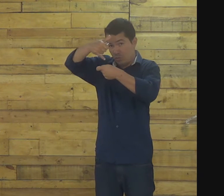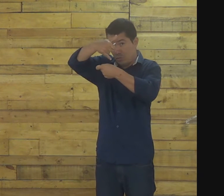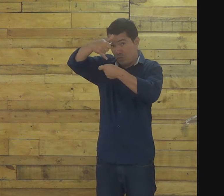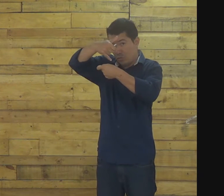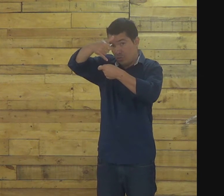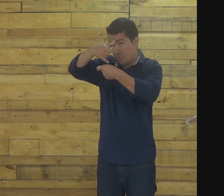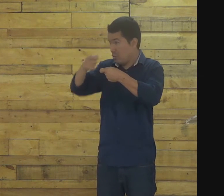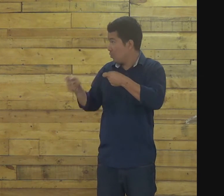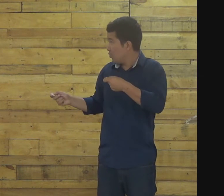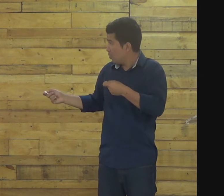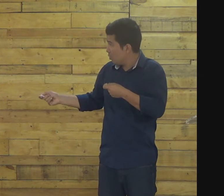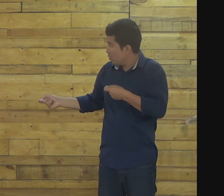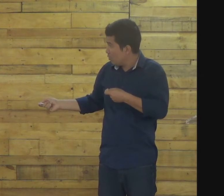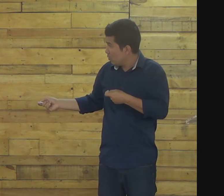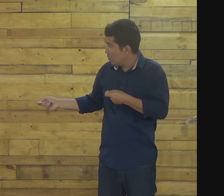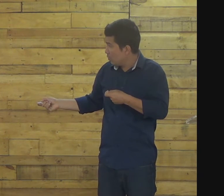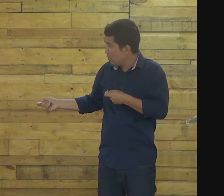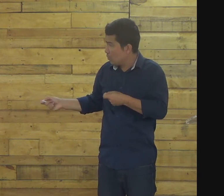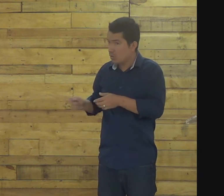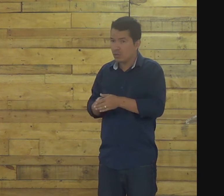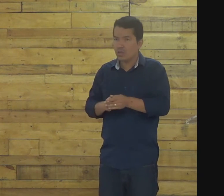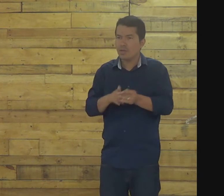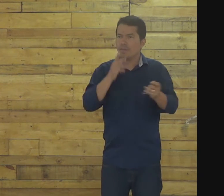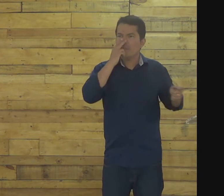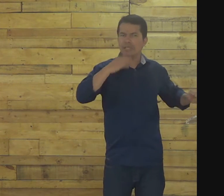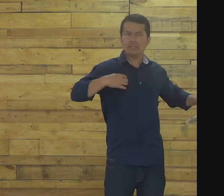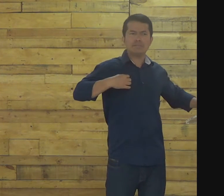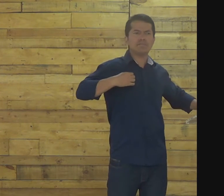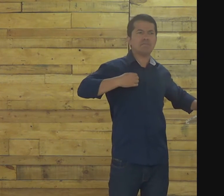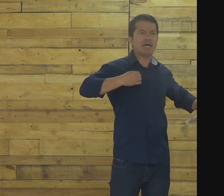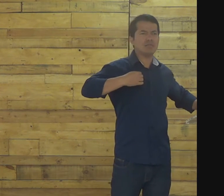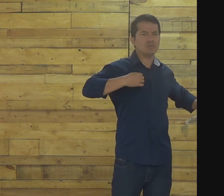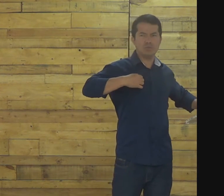Tem uma entrada, né? Você coloca óleo ali dentro.